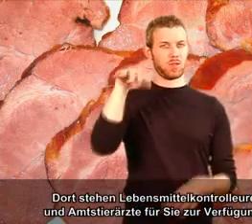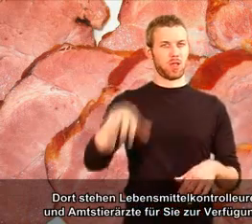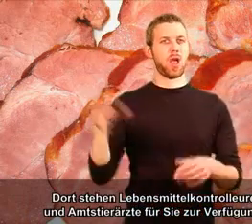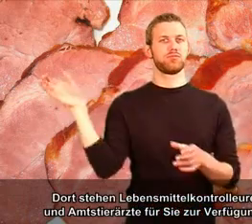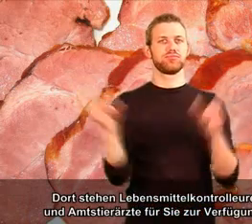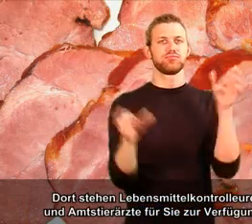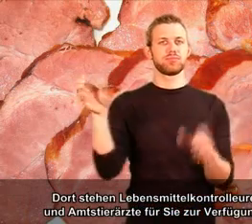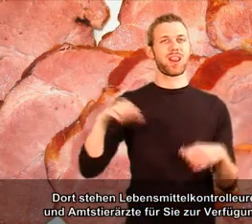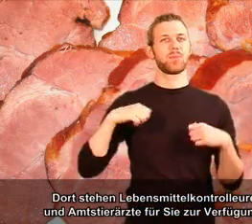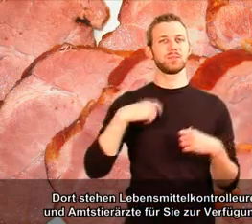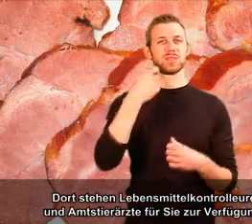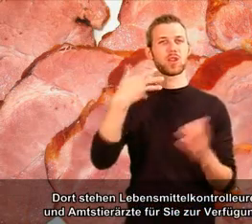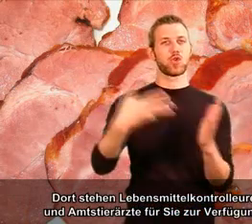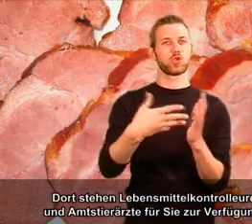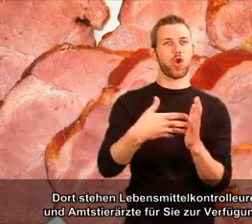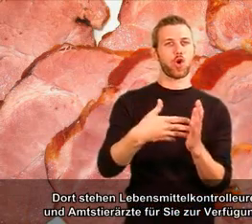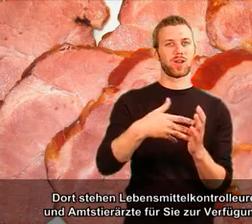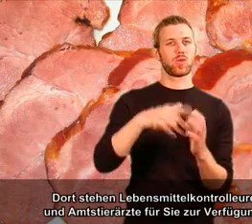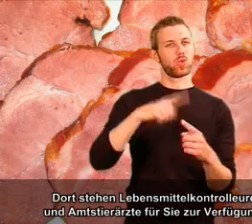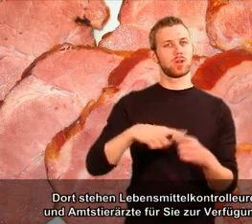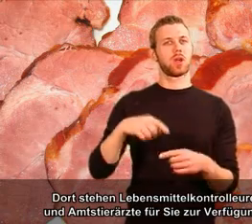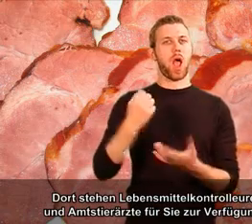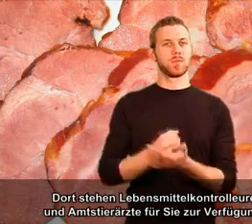stehen Lebensmittelkontrolleure und Amtstierärzte für Sie zur Verfügung.